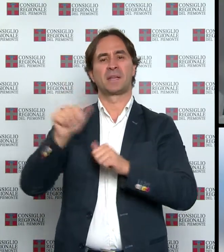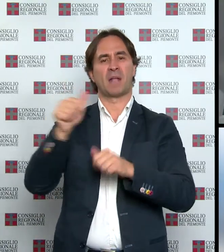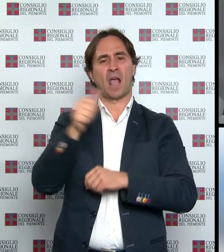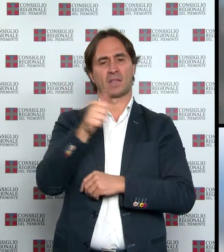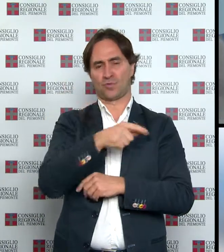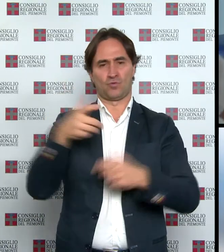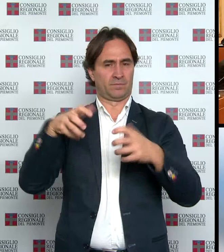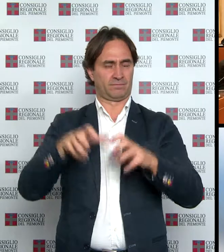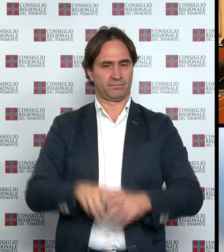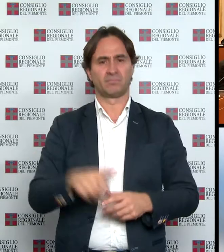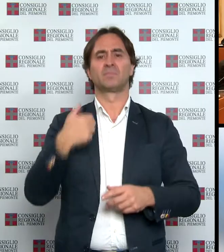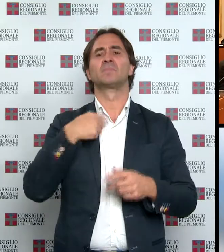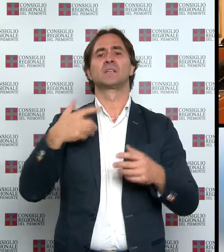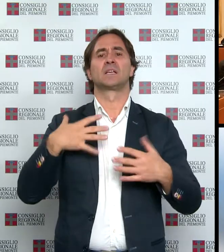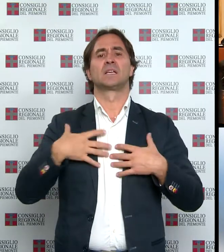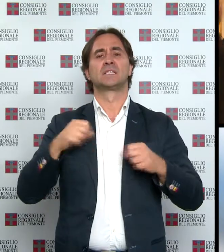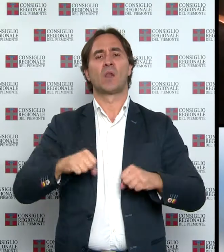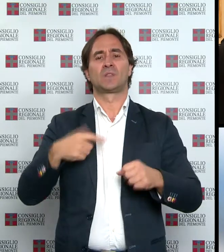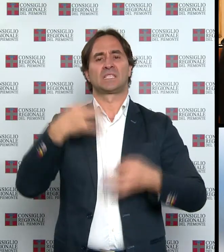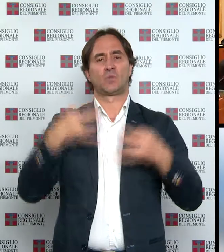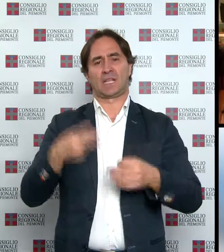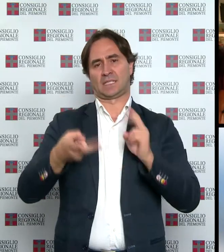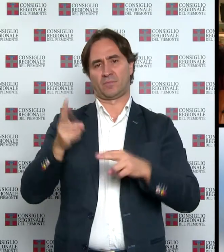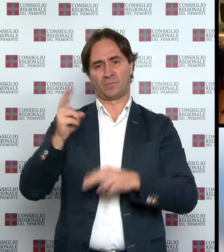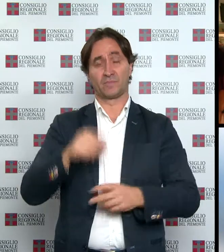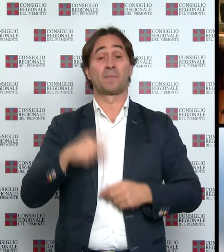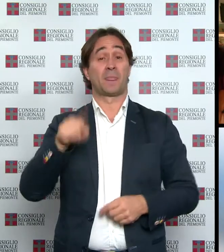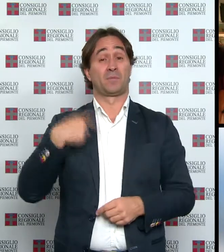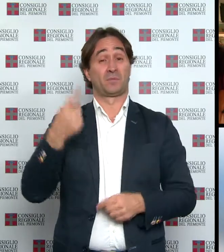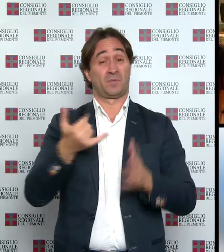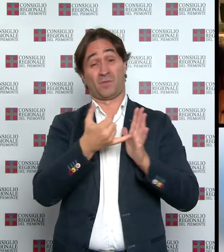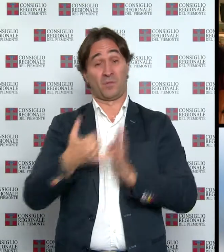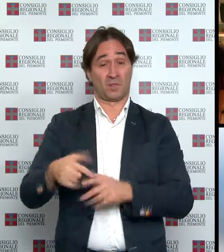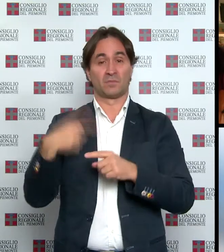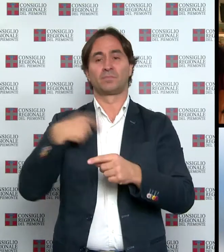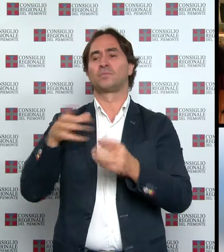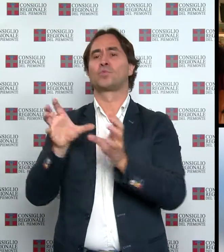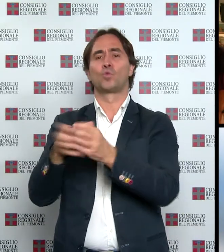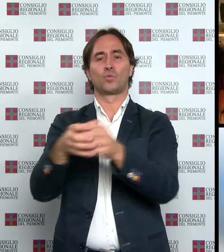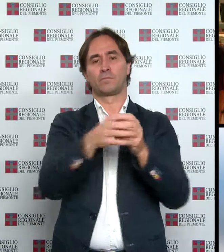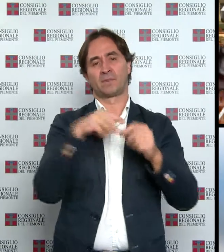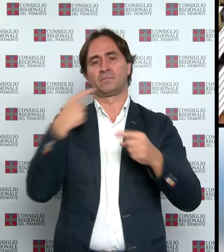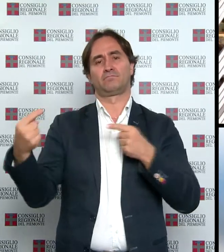e sicurezza. Alla comunicazione è seguito un ampio dibattito con interventi di tutti i gruppi consiliari.